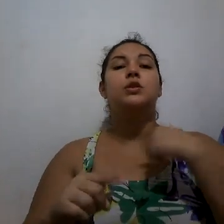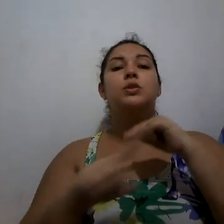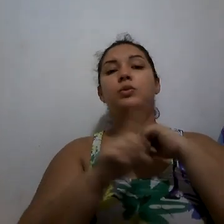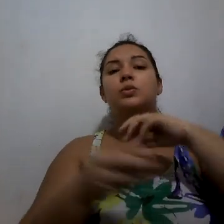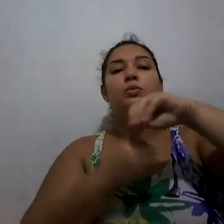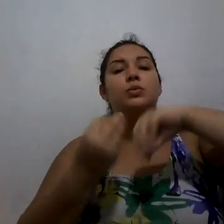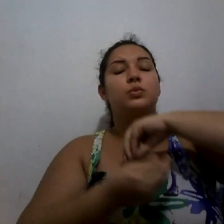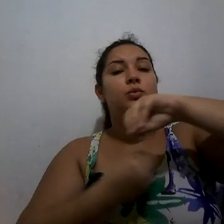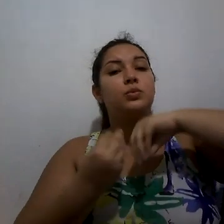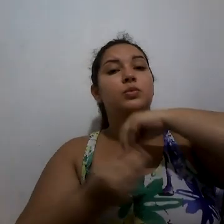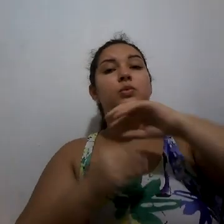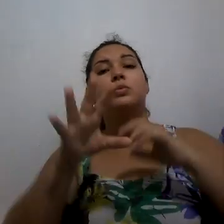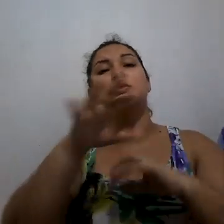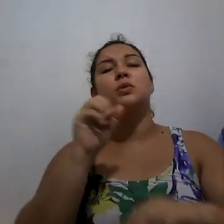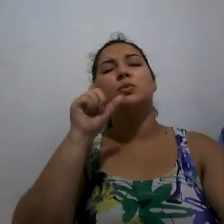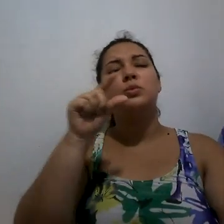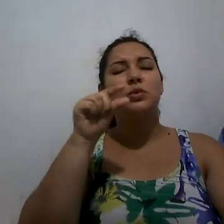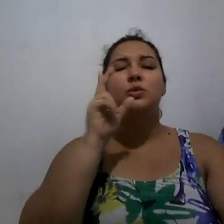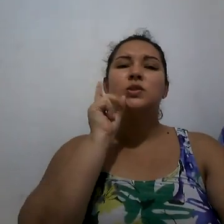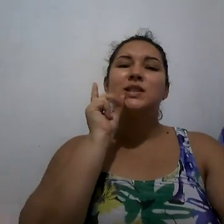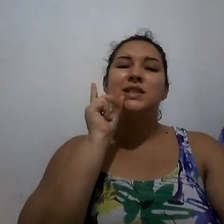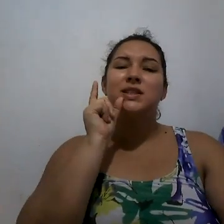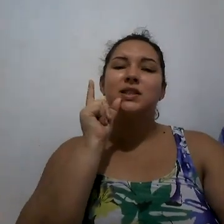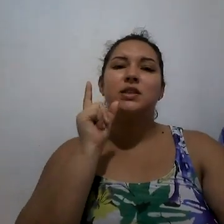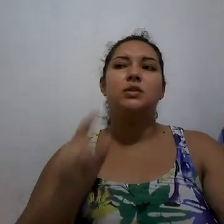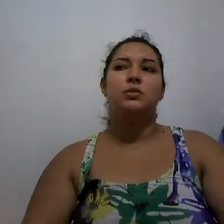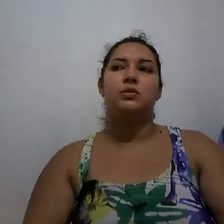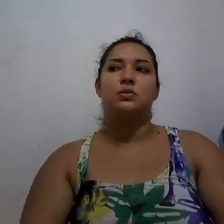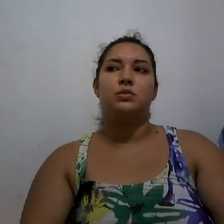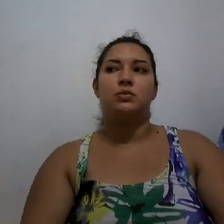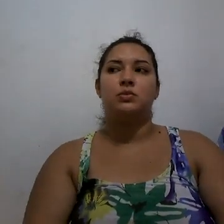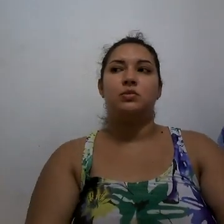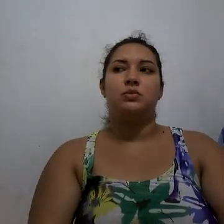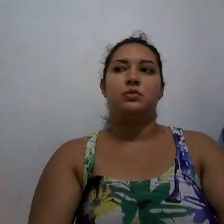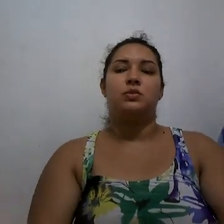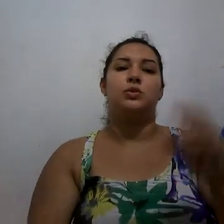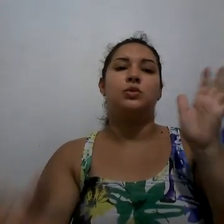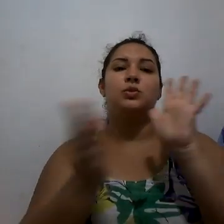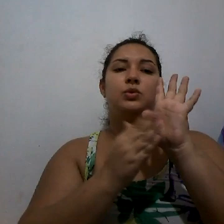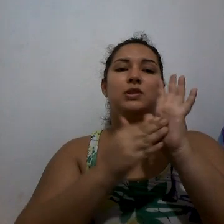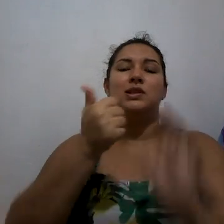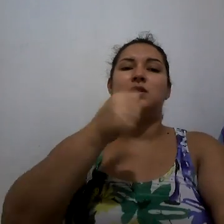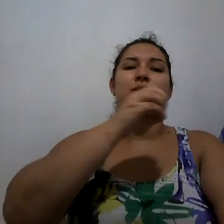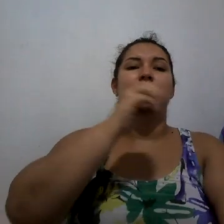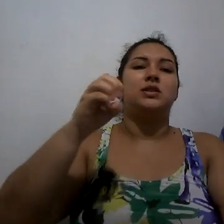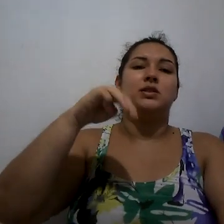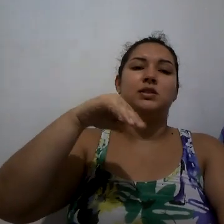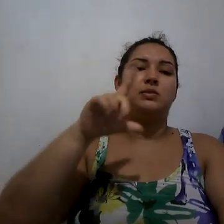eu peguei um punhado só de sal e joguei em 100 ml de água, ou seja, a minha concentração de analito, ela é